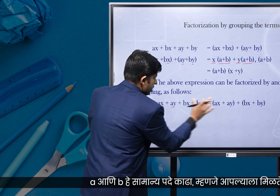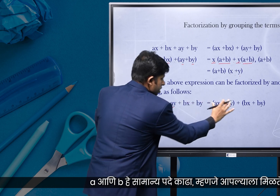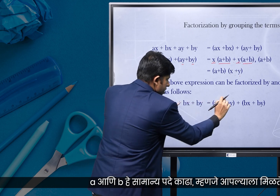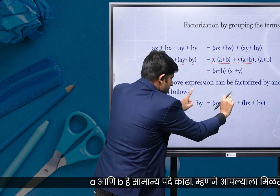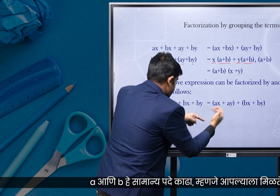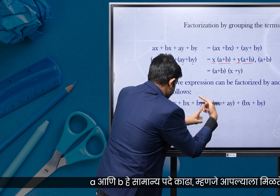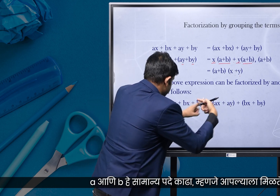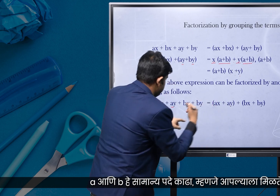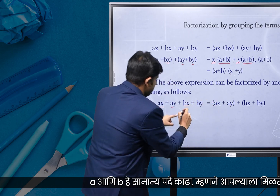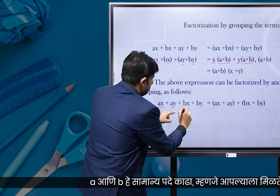मिळते